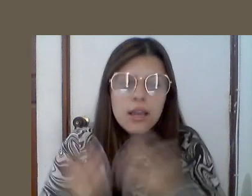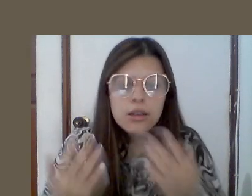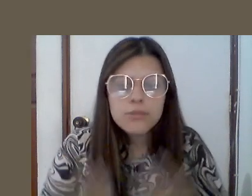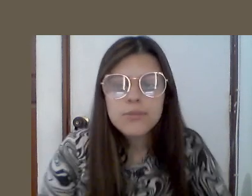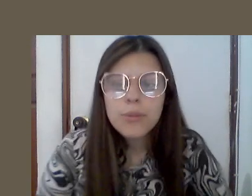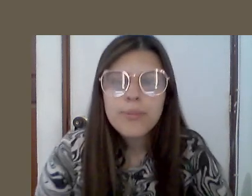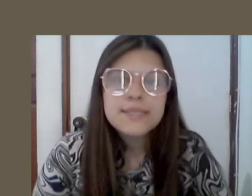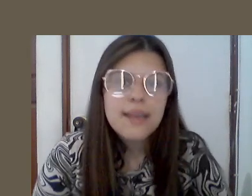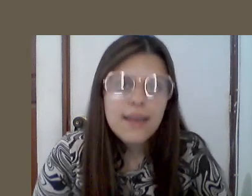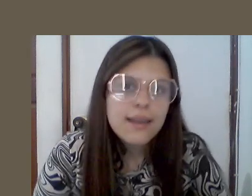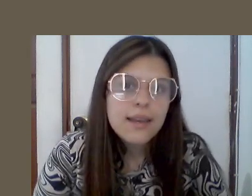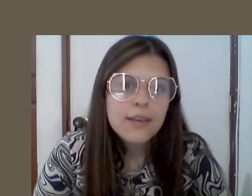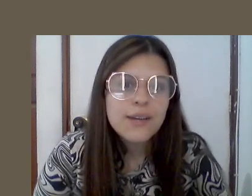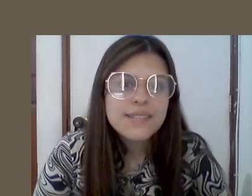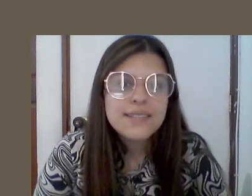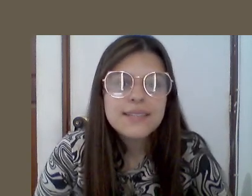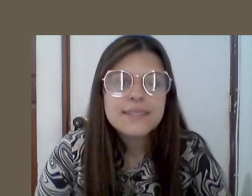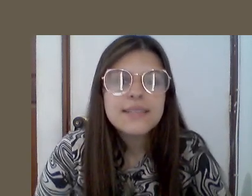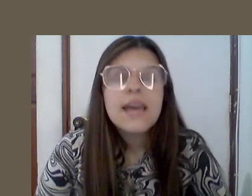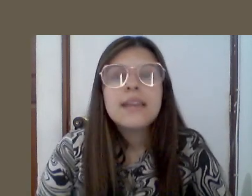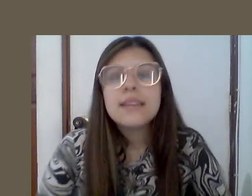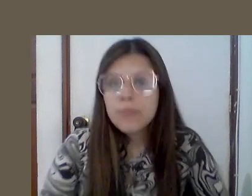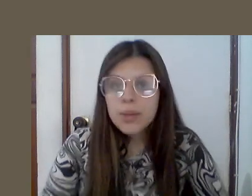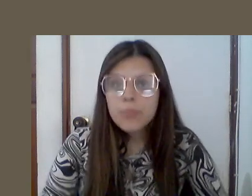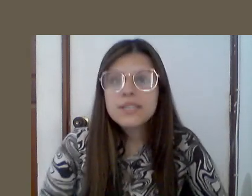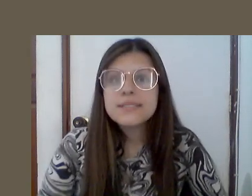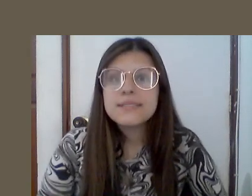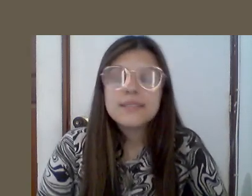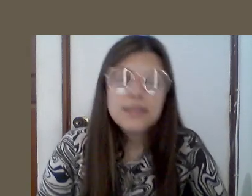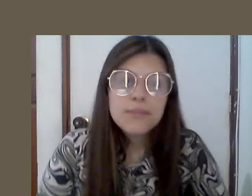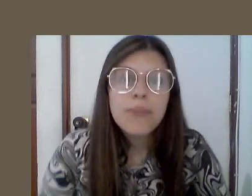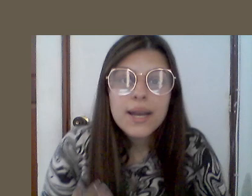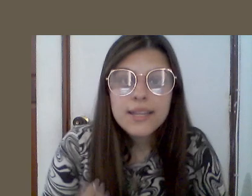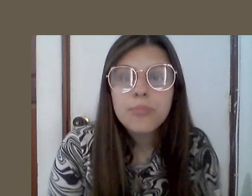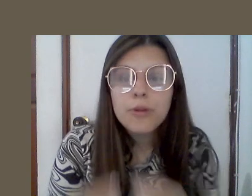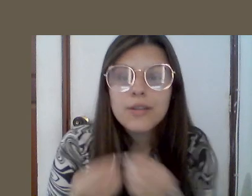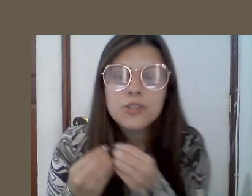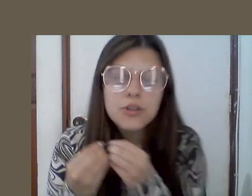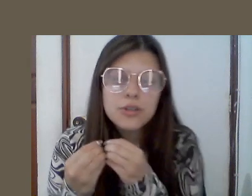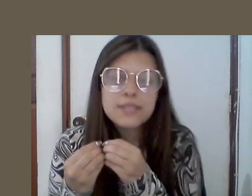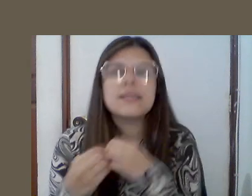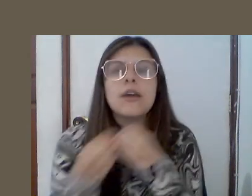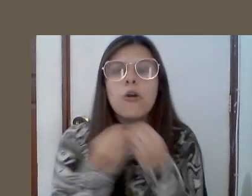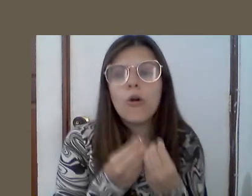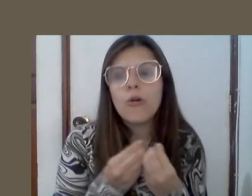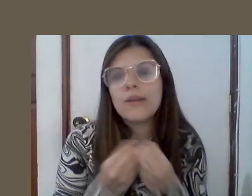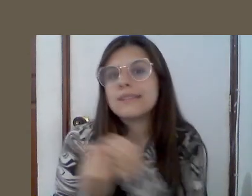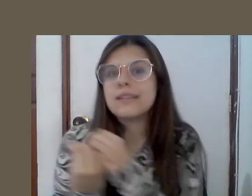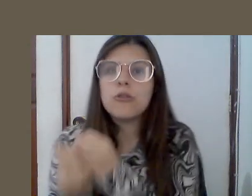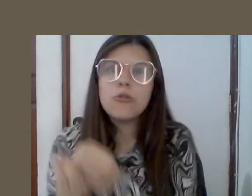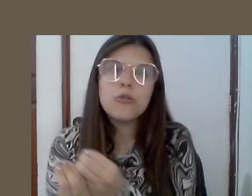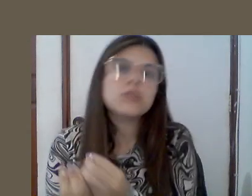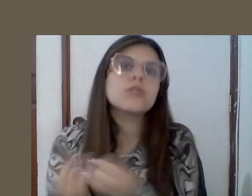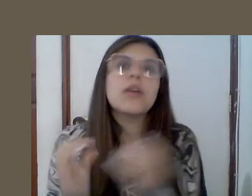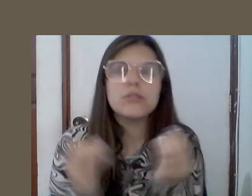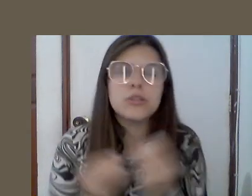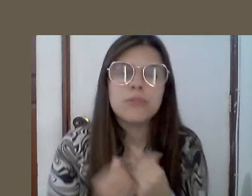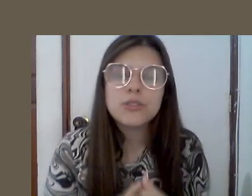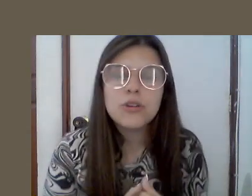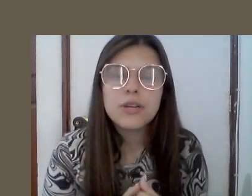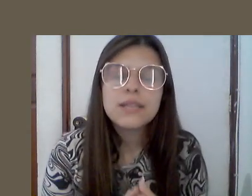difícil. Lo mismo pasa en la lengua de señas. También porque existen varias poblaciones de jóvenes,